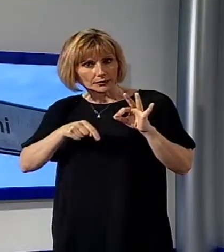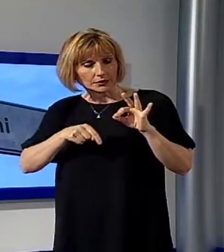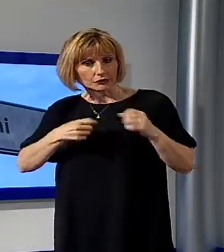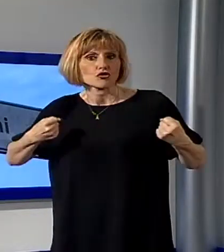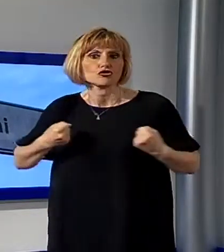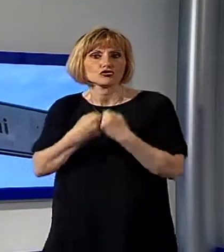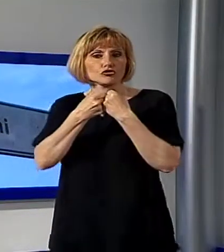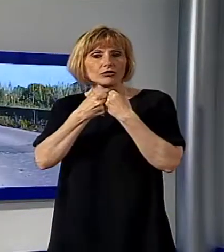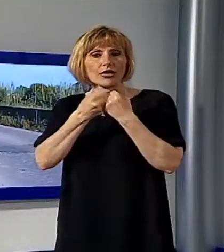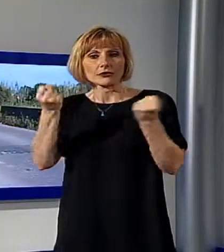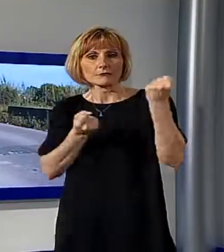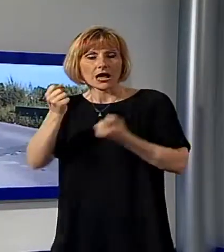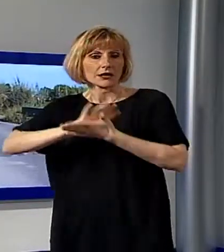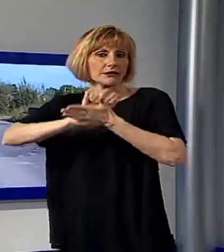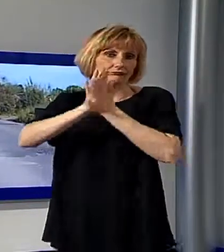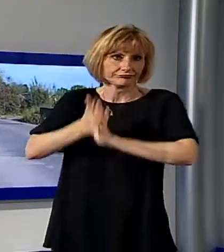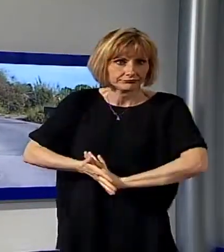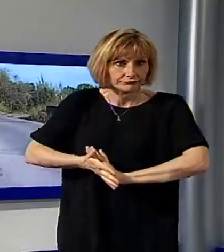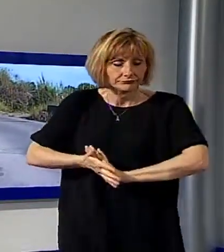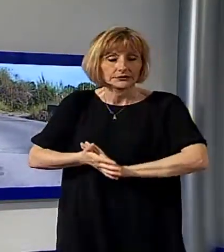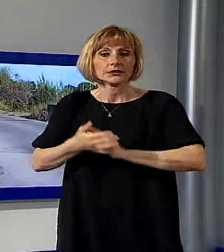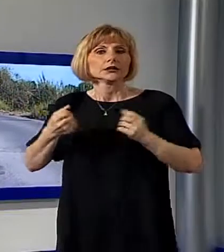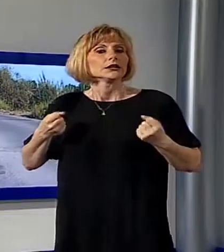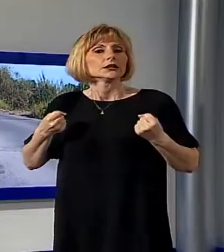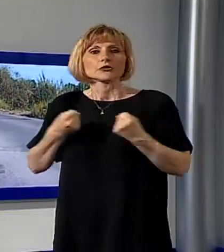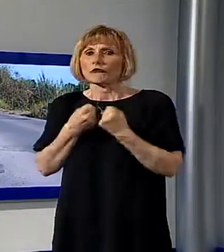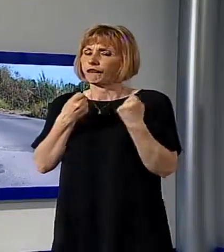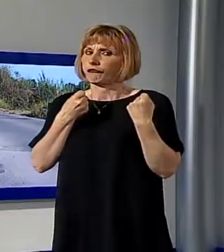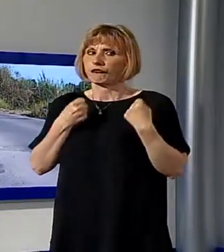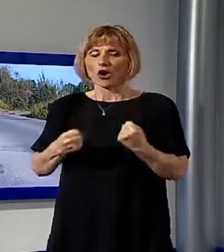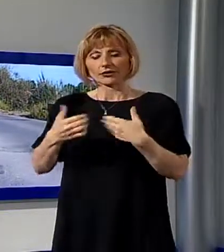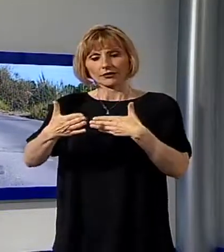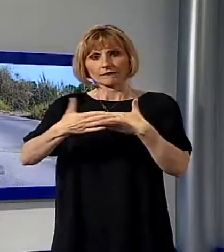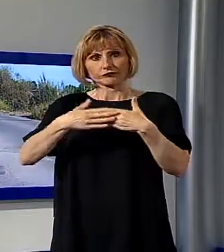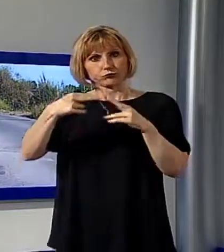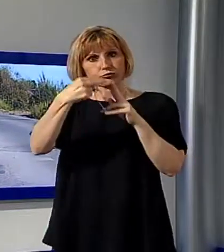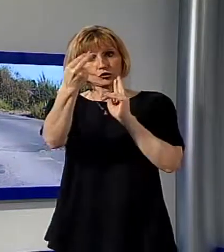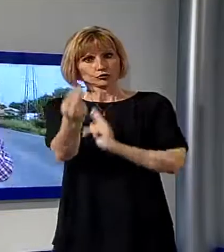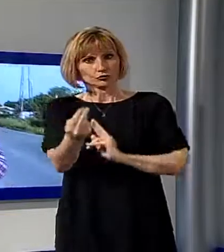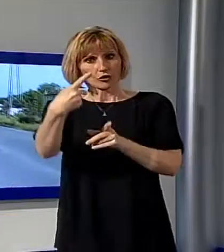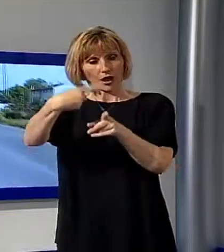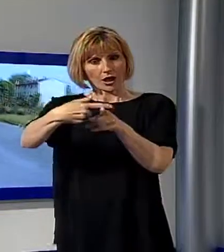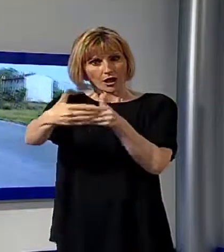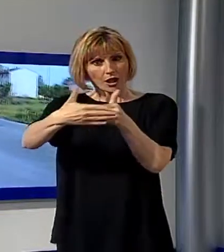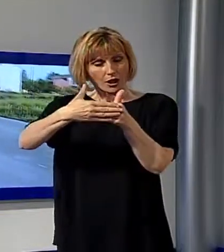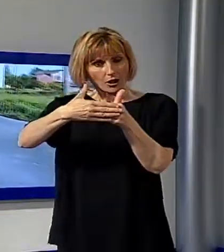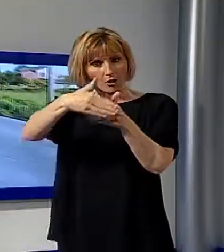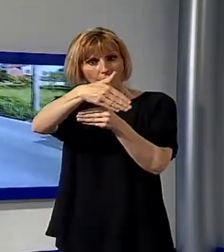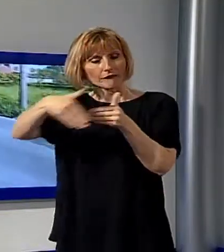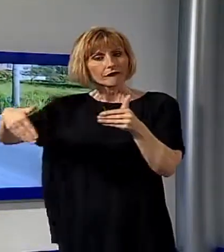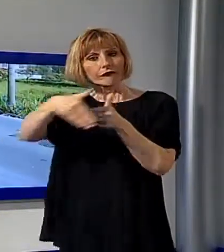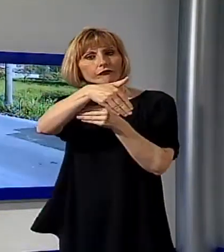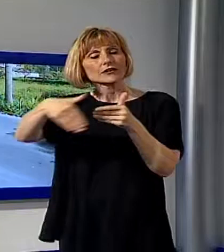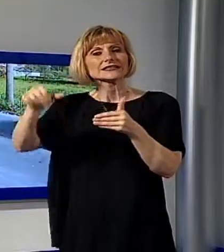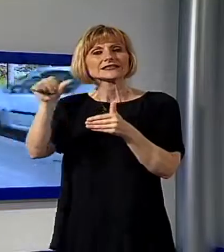pomeriggio in via De Bocchi a Segromigno. L'impatto è avvenuto poco dopo il ponticello, vicino all'incrocio con lo stradone